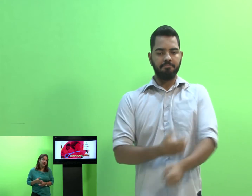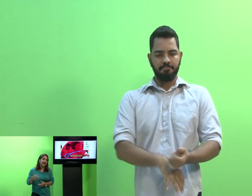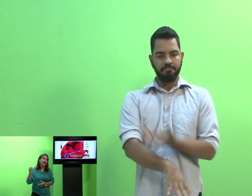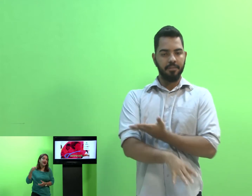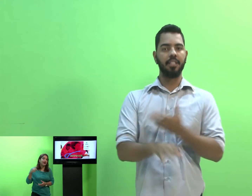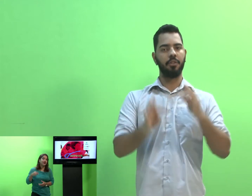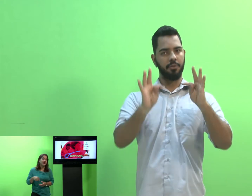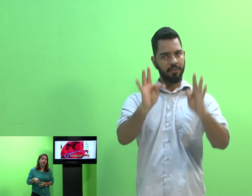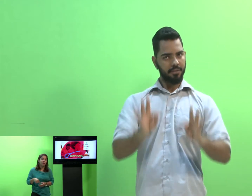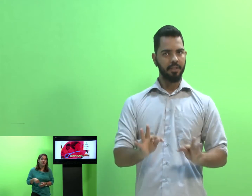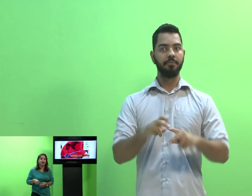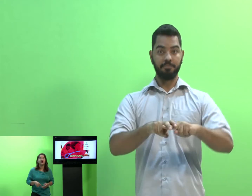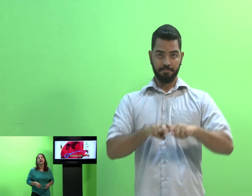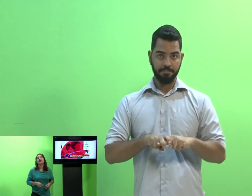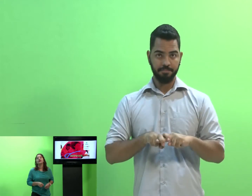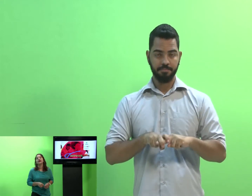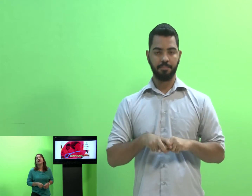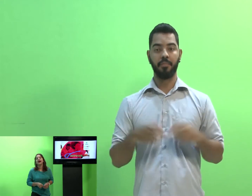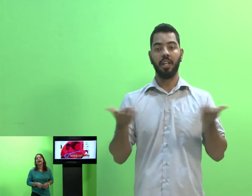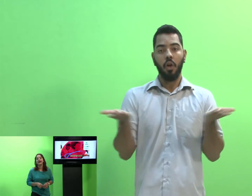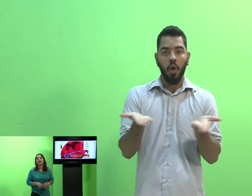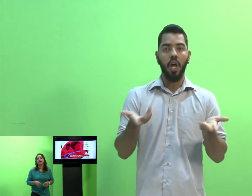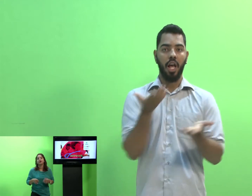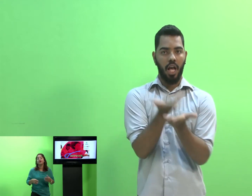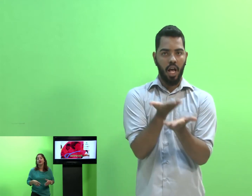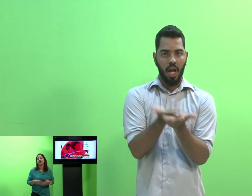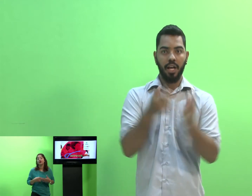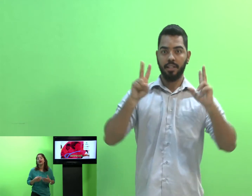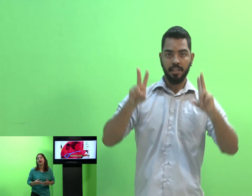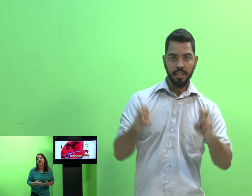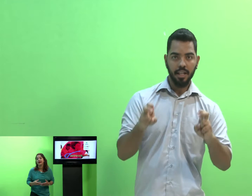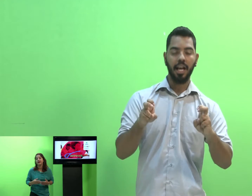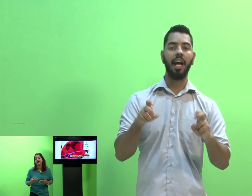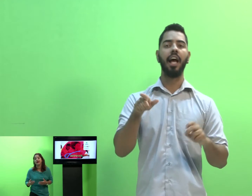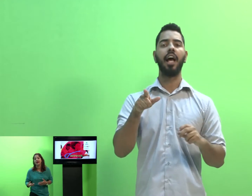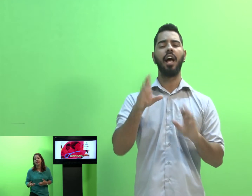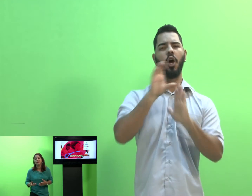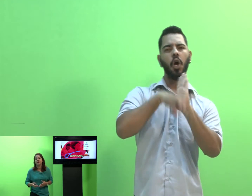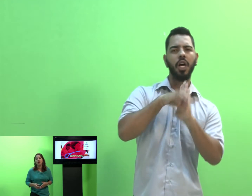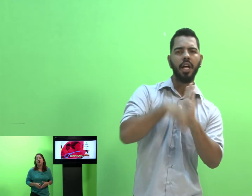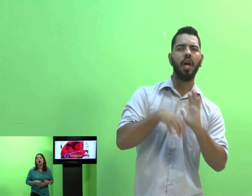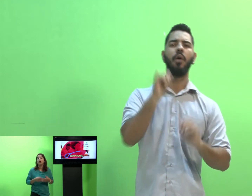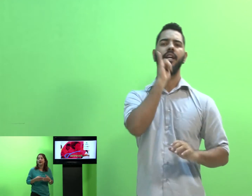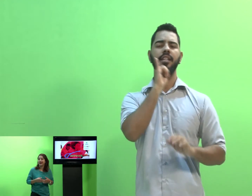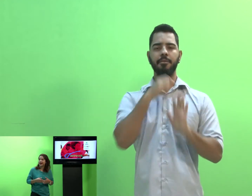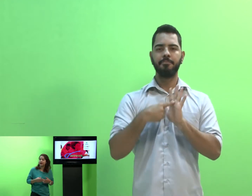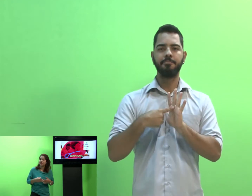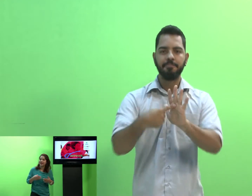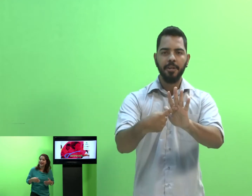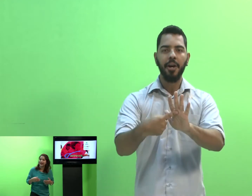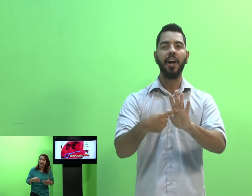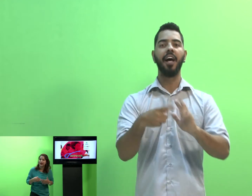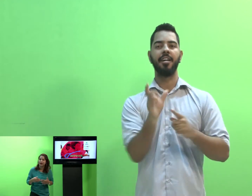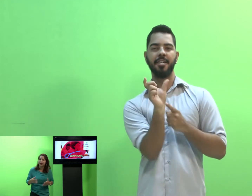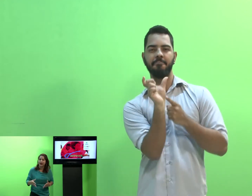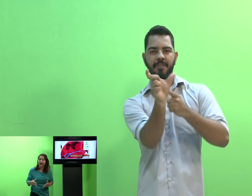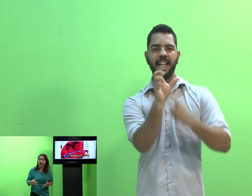texto. Na aula de hoje, explicitaremos, por meio de conceitos e exemplos, o conceito